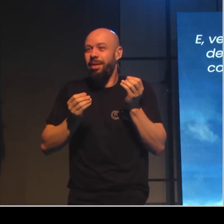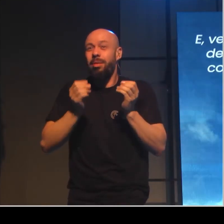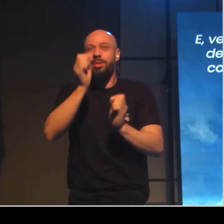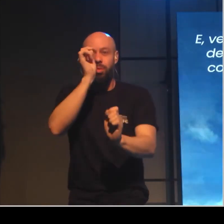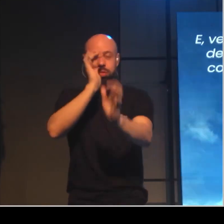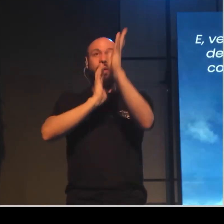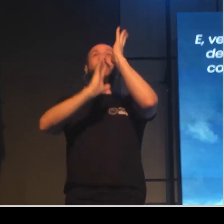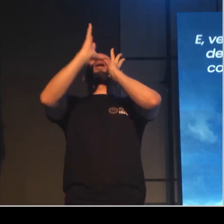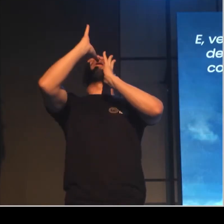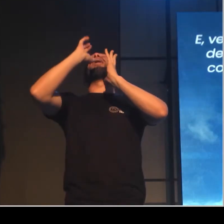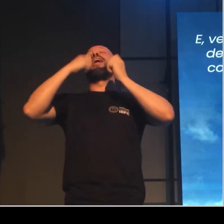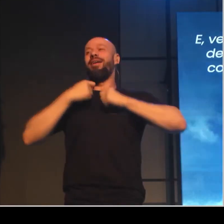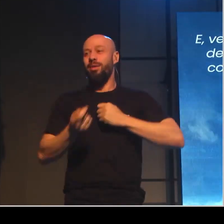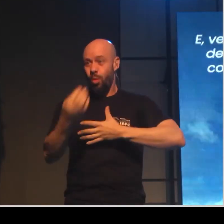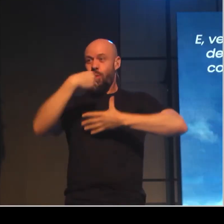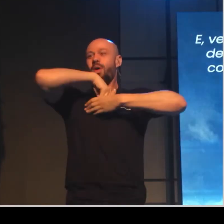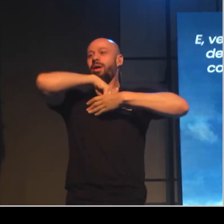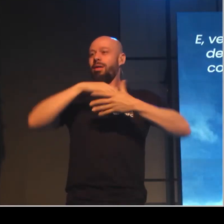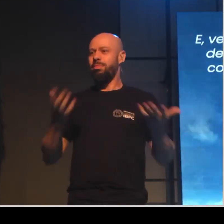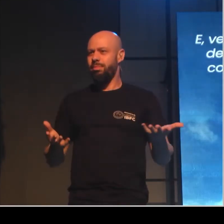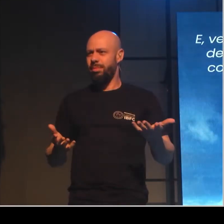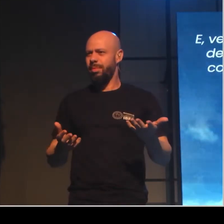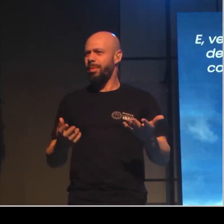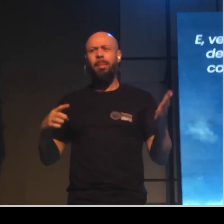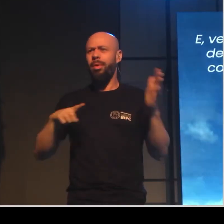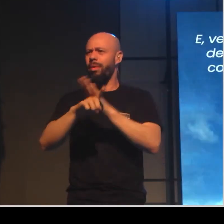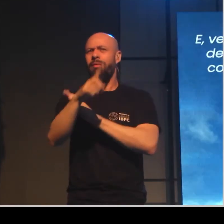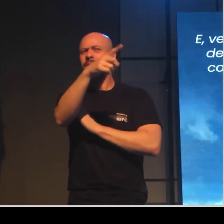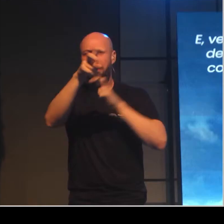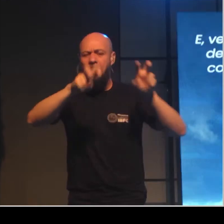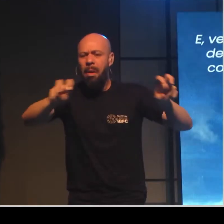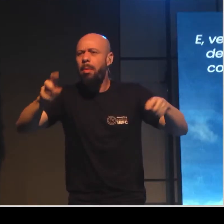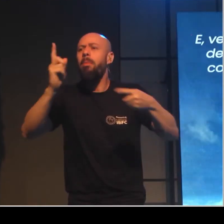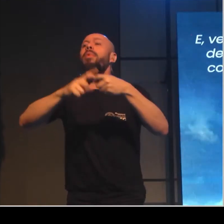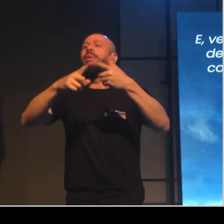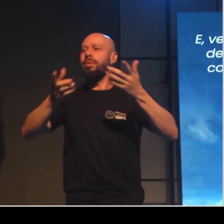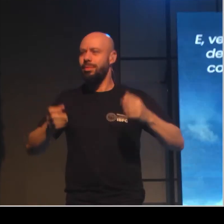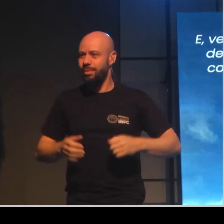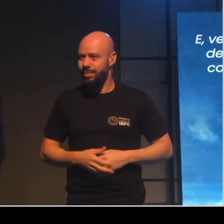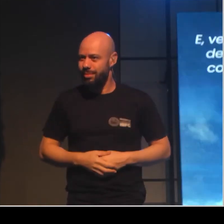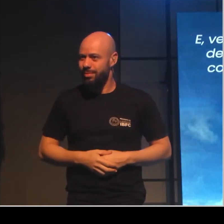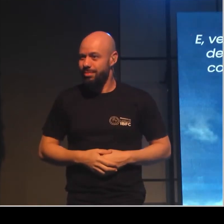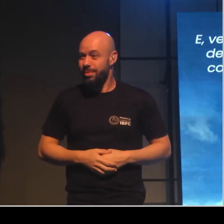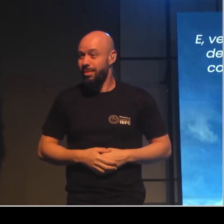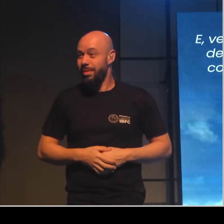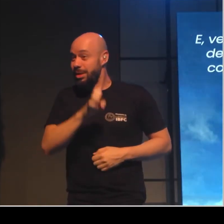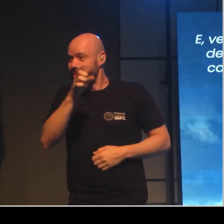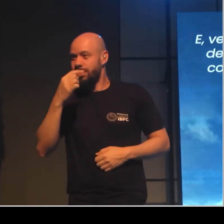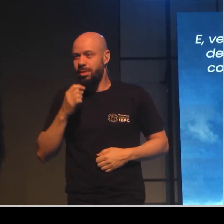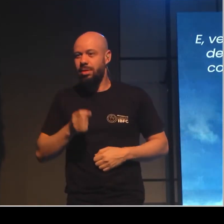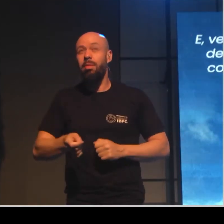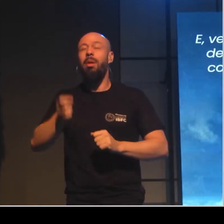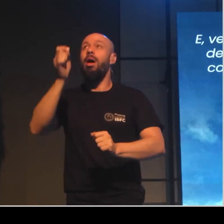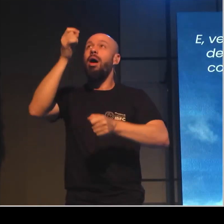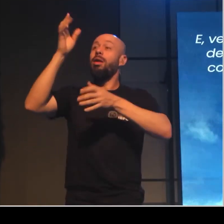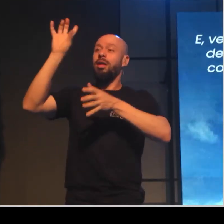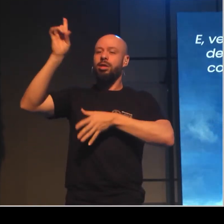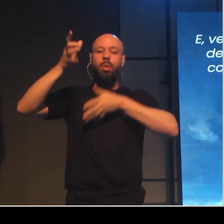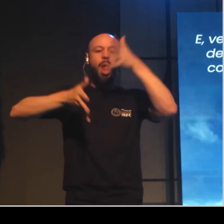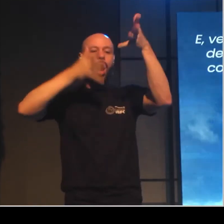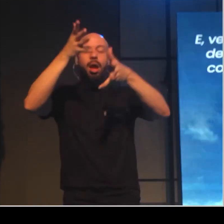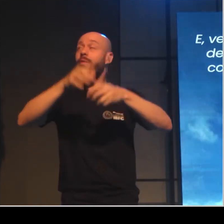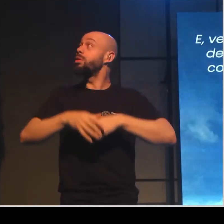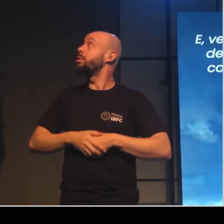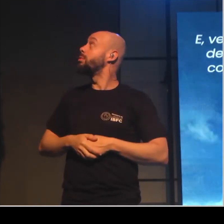mais... Então para que vem? Sei eu. Mas eu diria para vocês que é impressionante